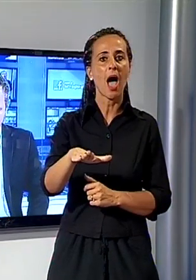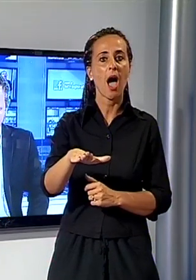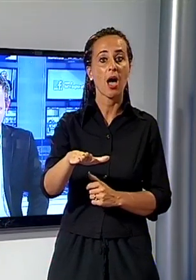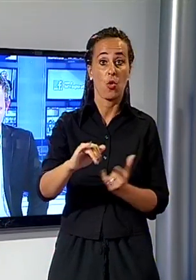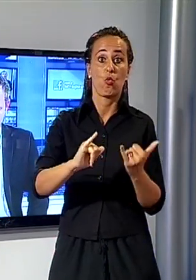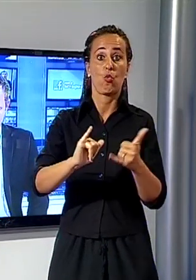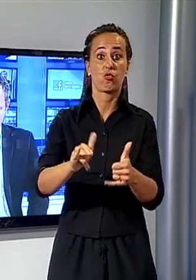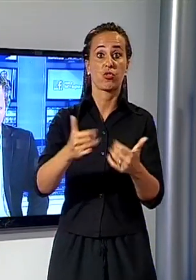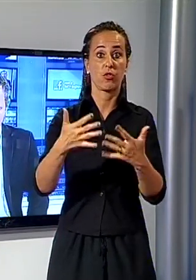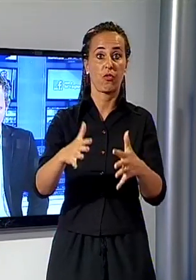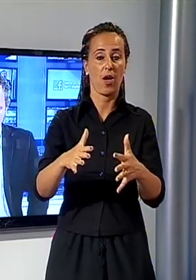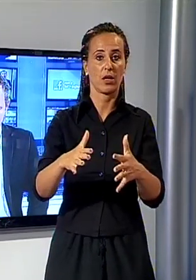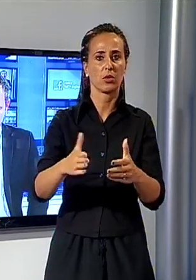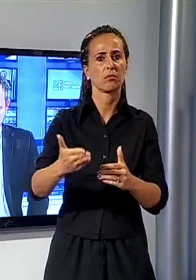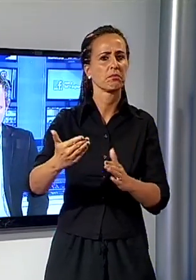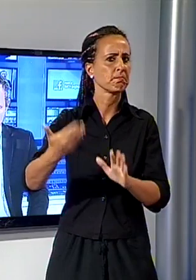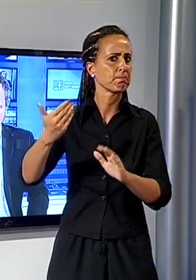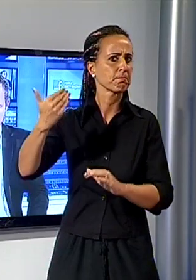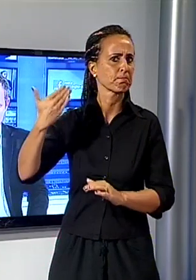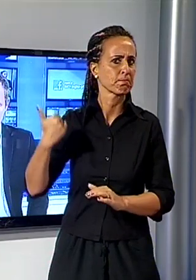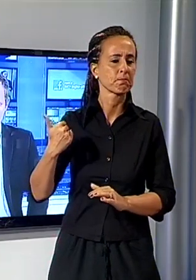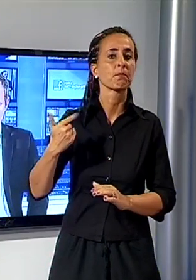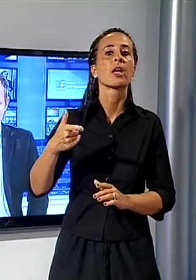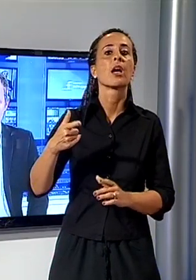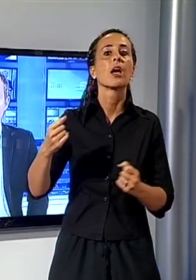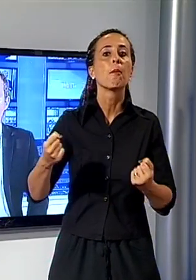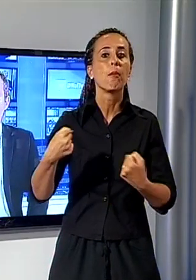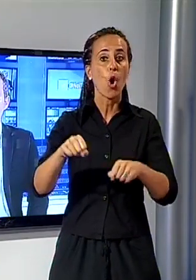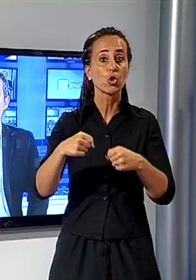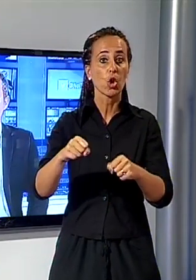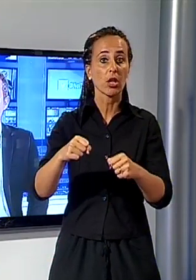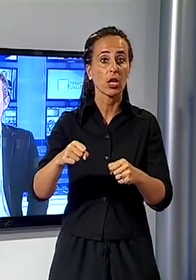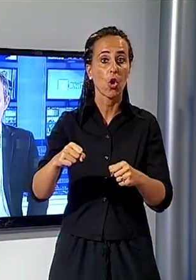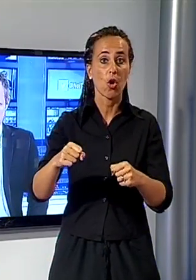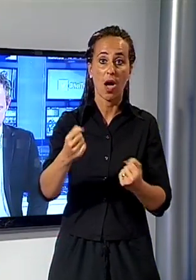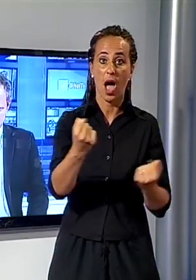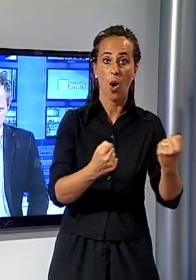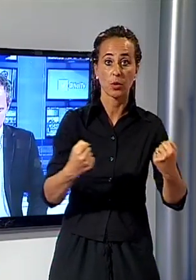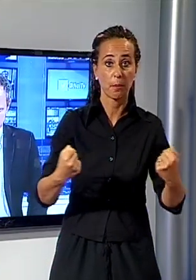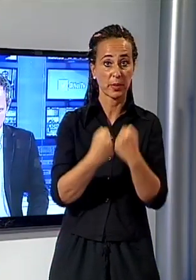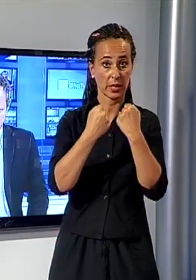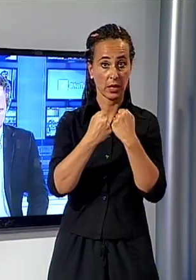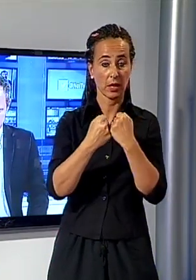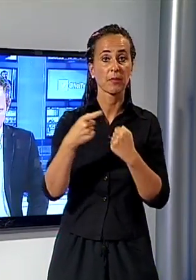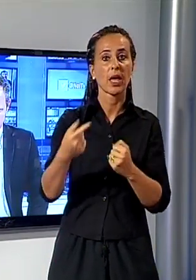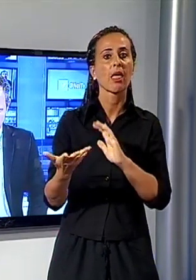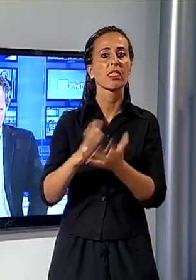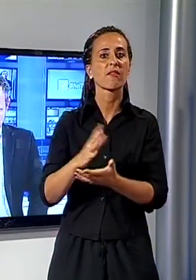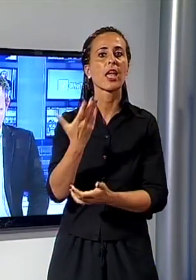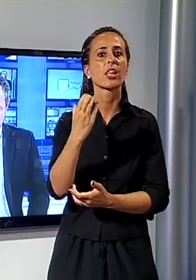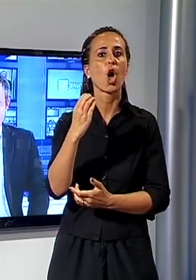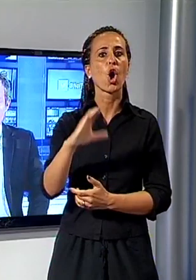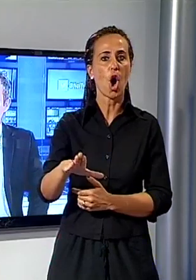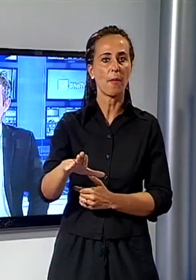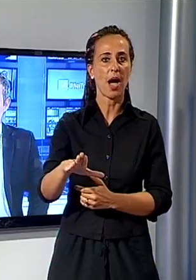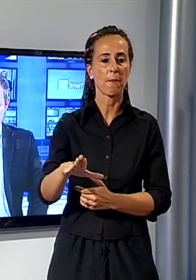caduta con lo scooter in seguito ad uno scontro con un'auto in via di Montramito. La notizia è stata